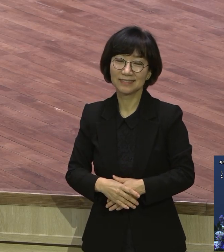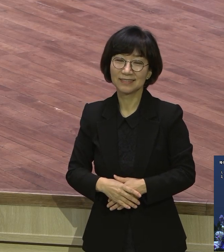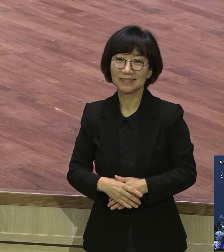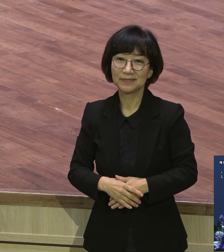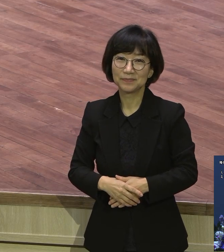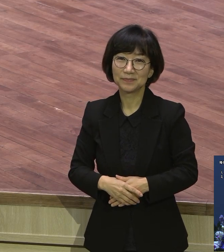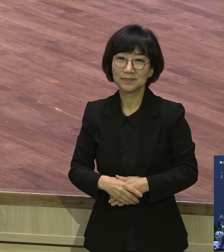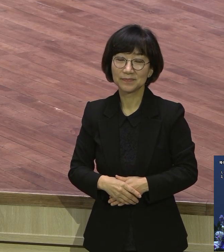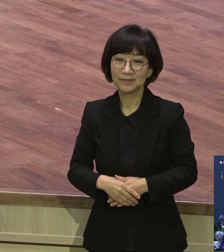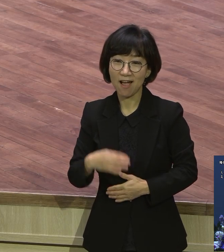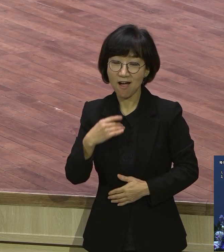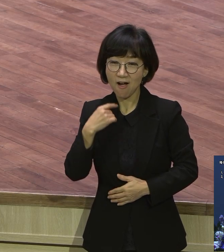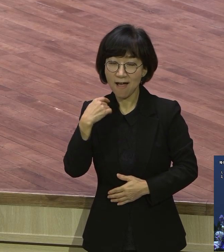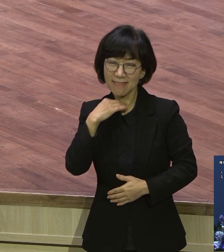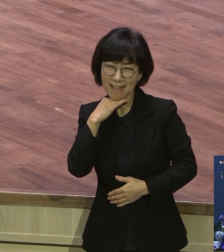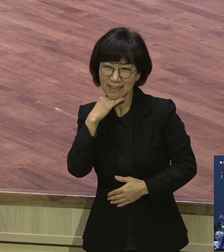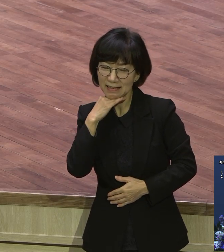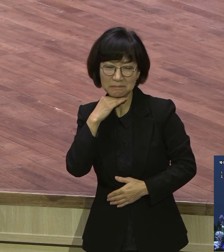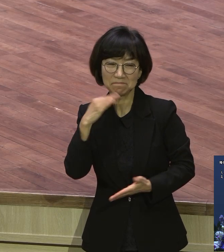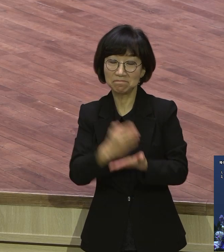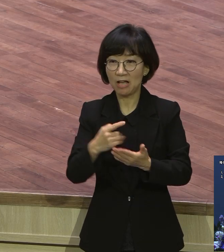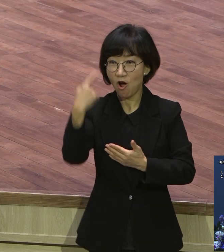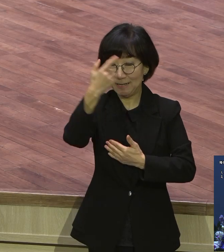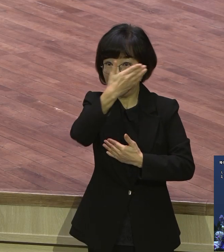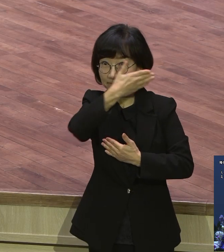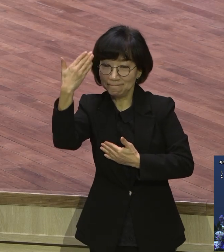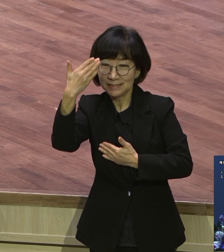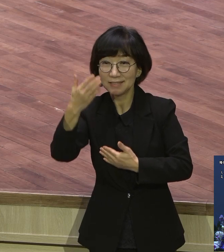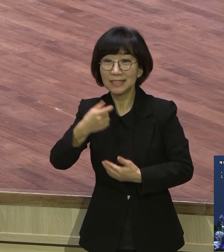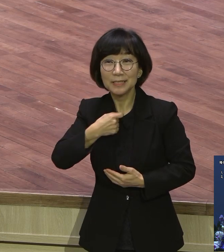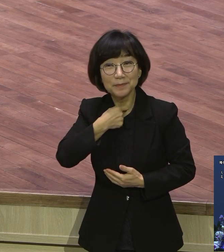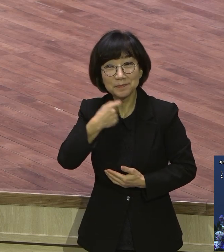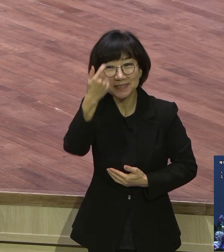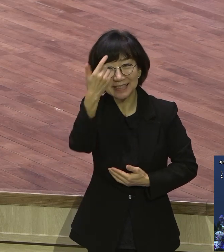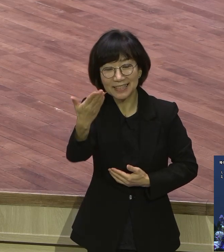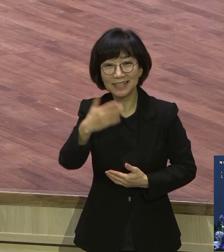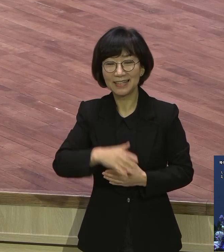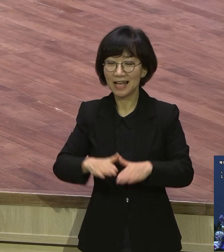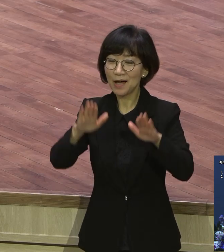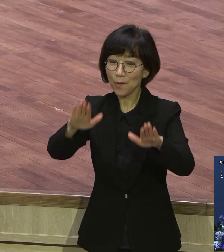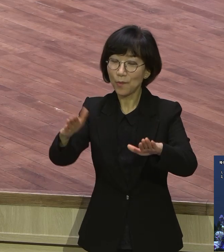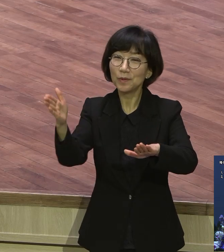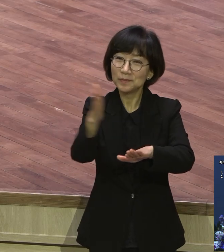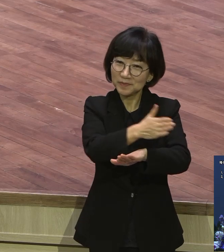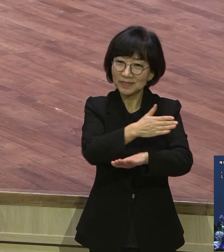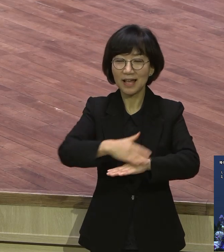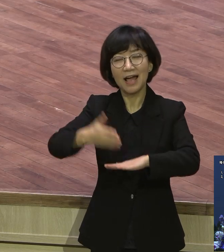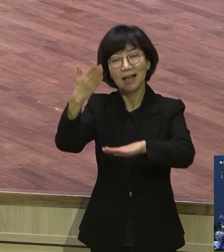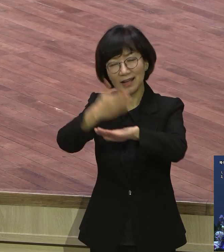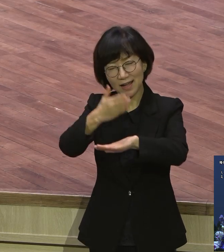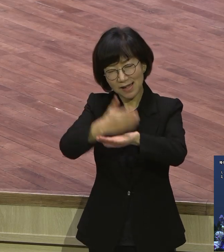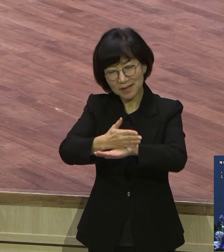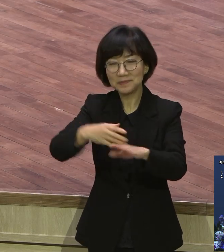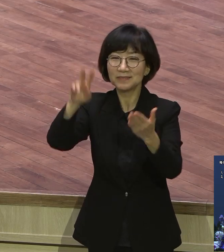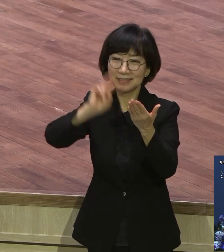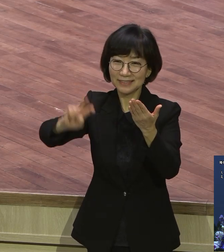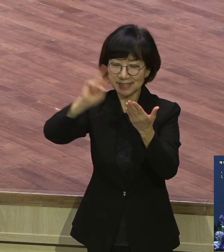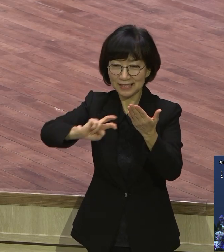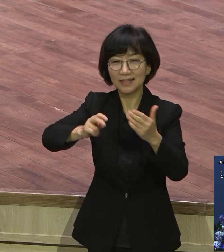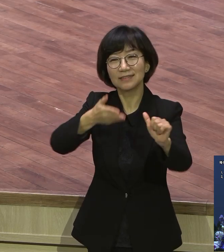나이보다 젊어 보이고 싶습니까 오늘부터 감사 찬양하시기 바랍니다